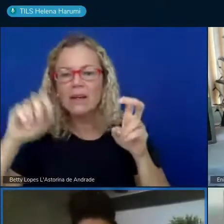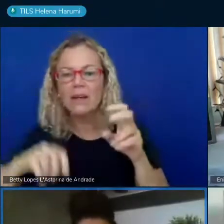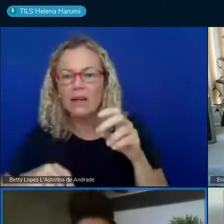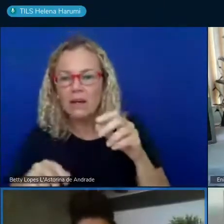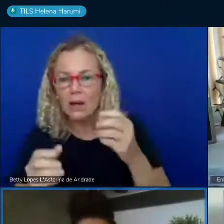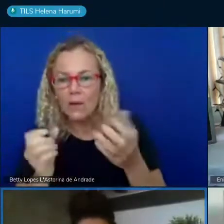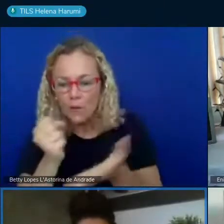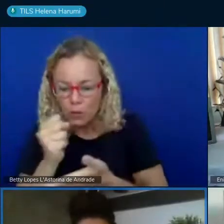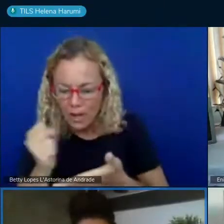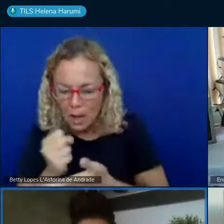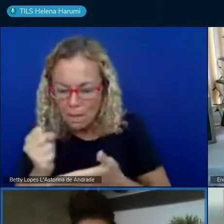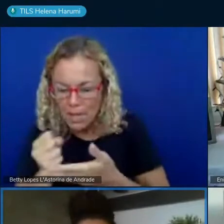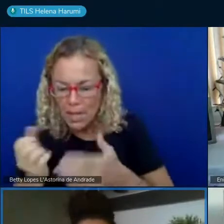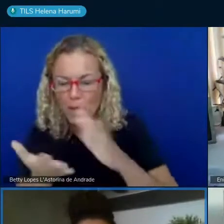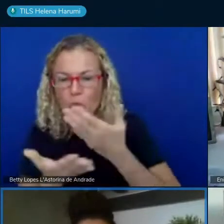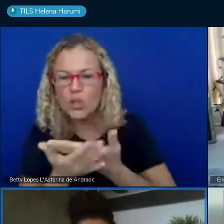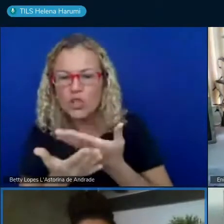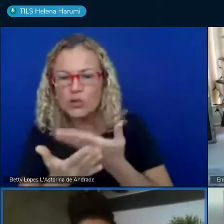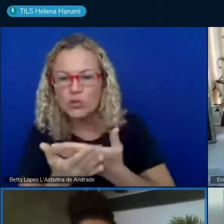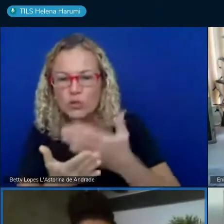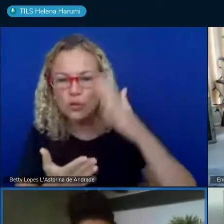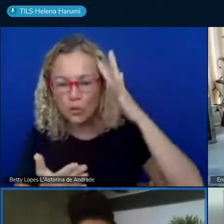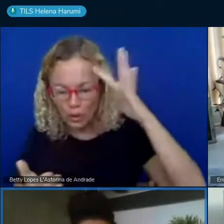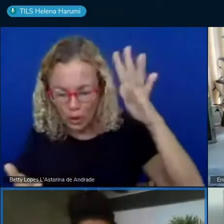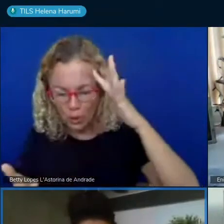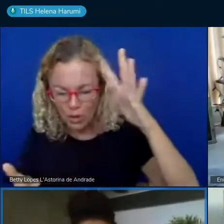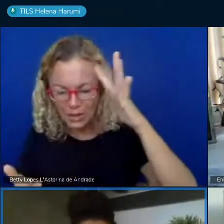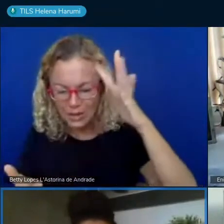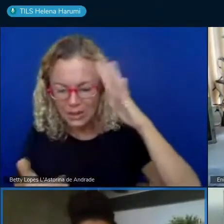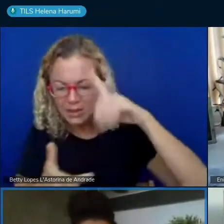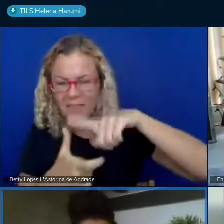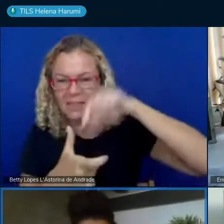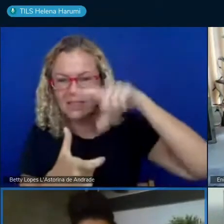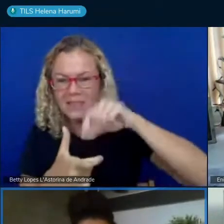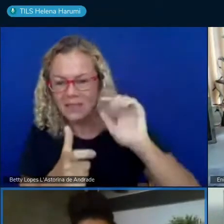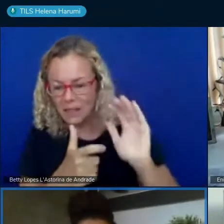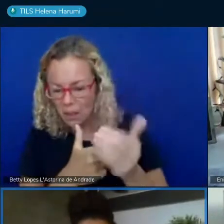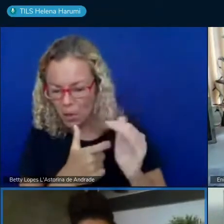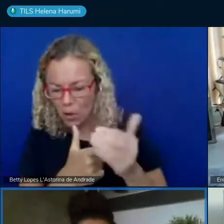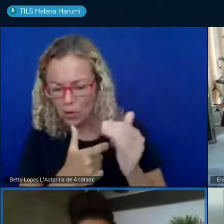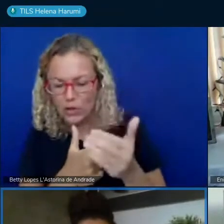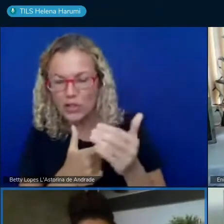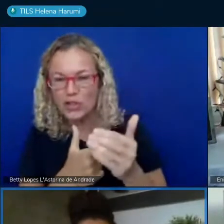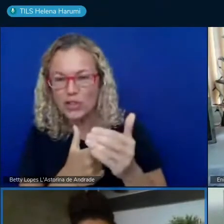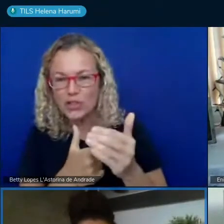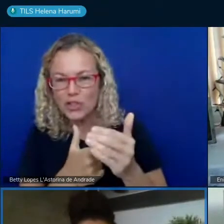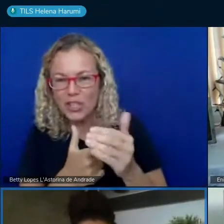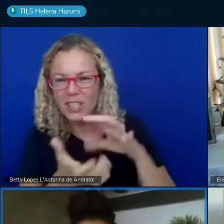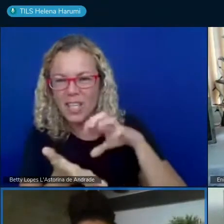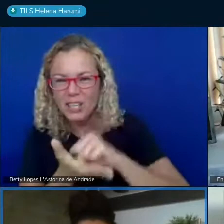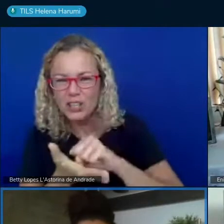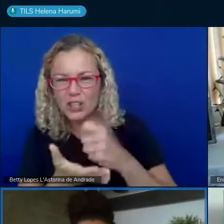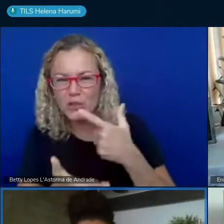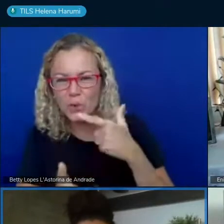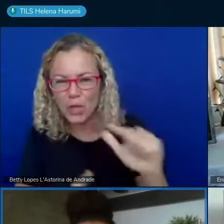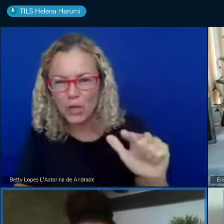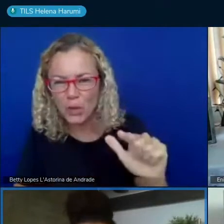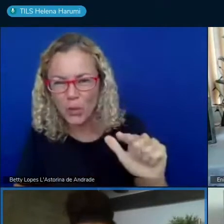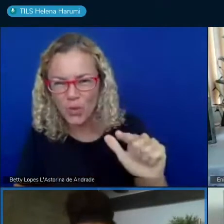2. Ele tem por título Fundamentos de Estudos da Teoria da Lexicologia